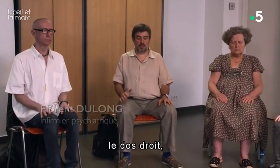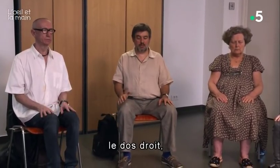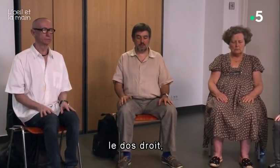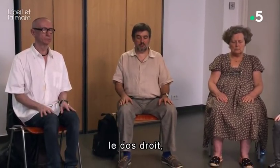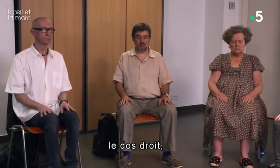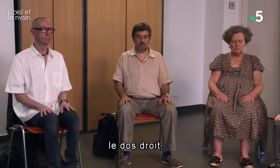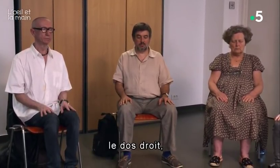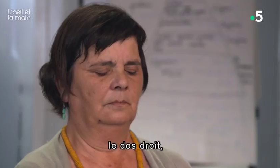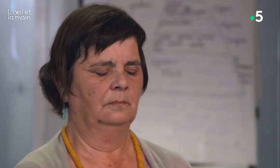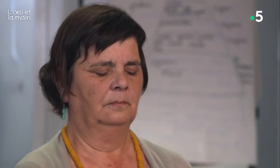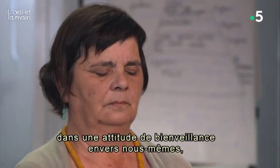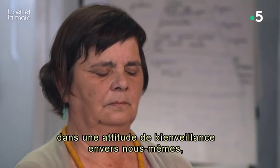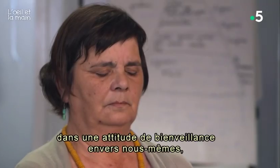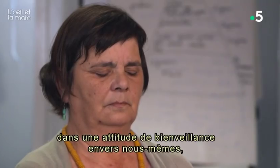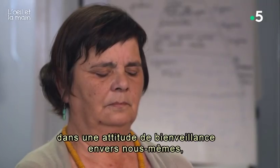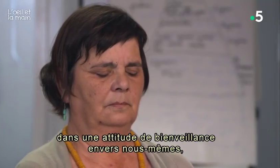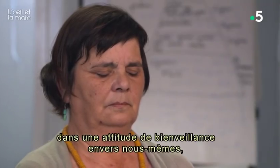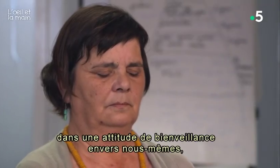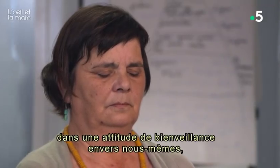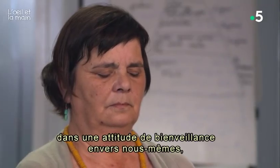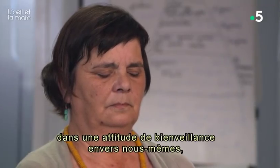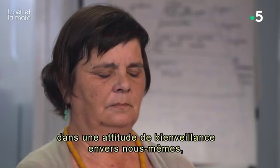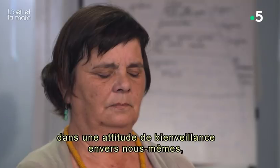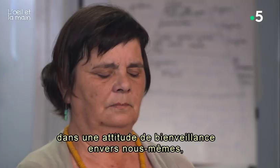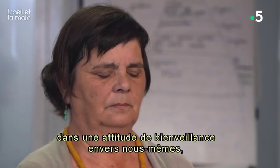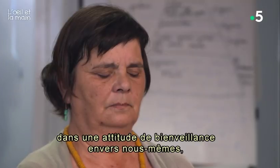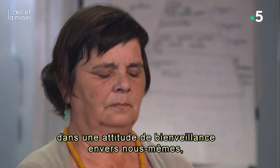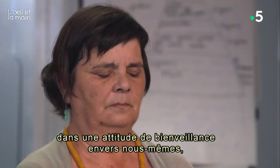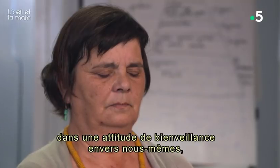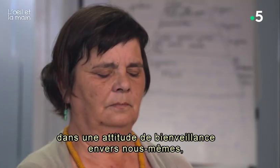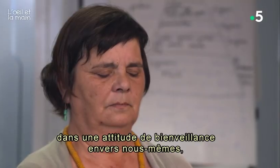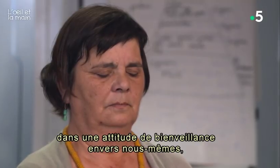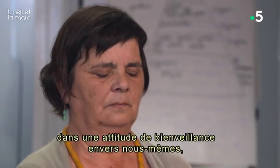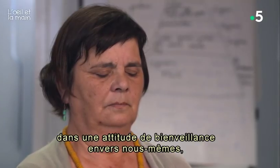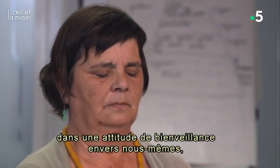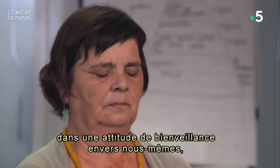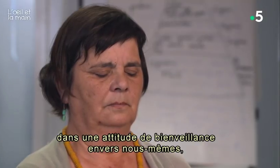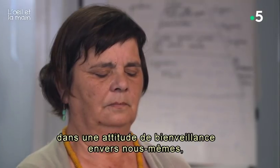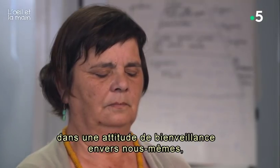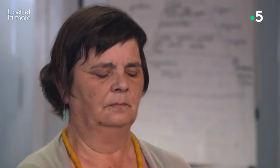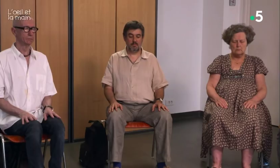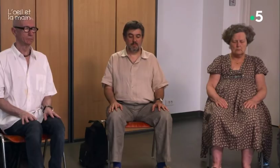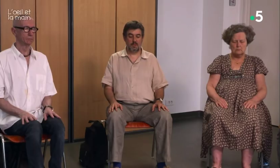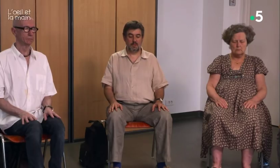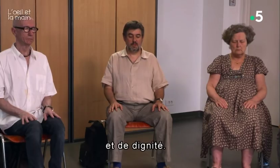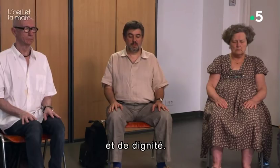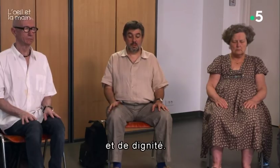droit, dans une attitude de bienveillance envers nous-mêmes et